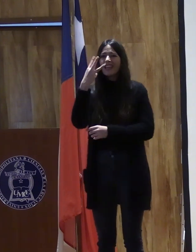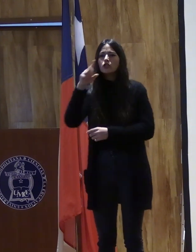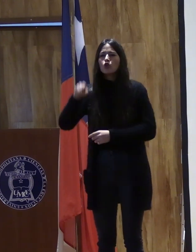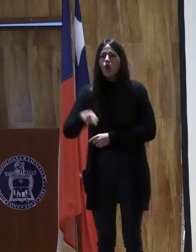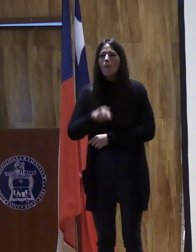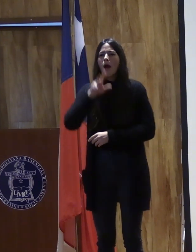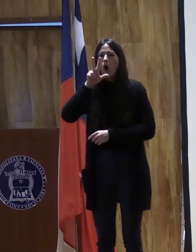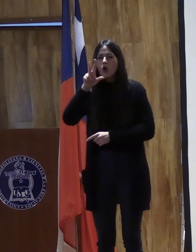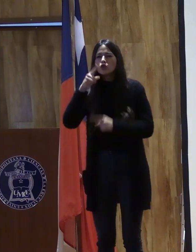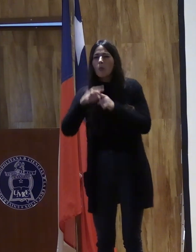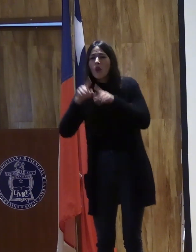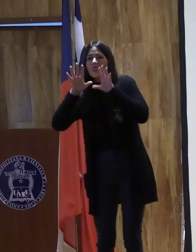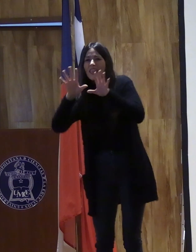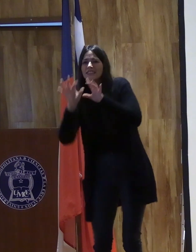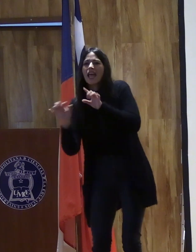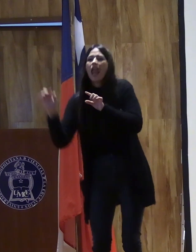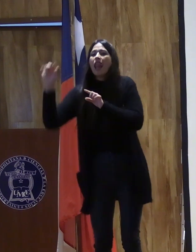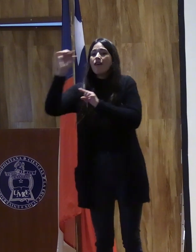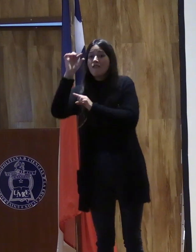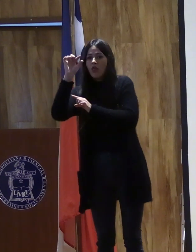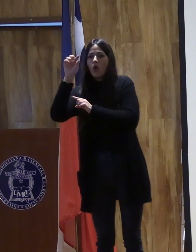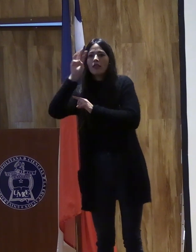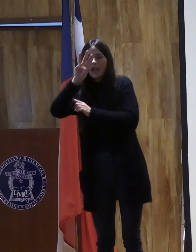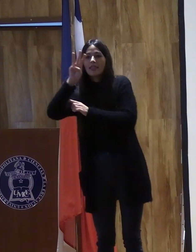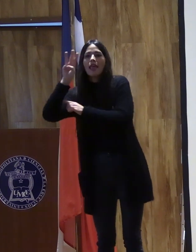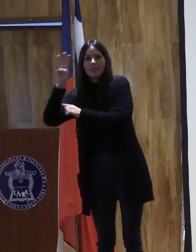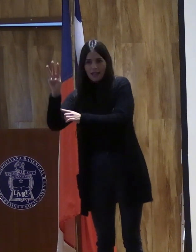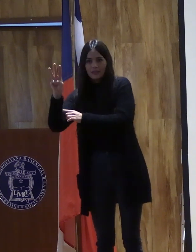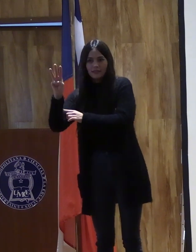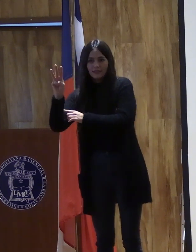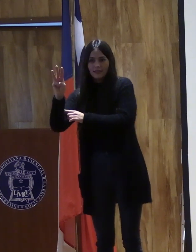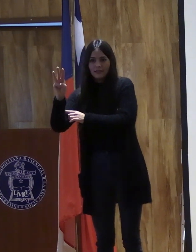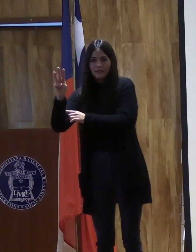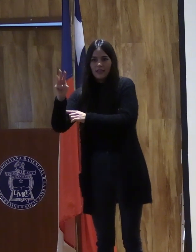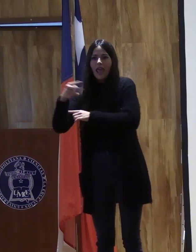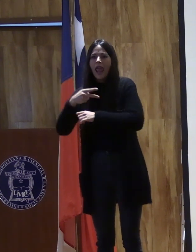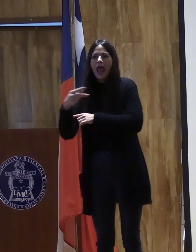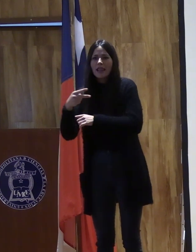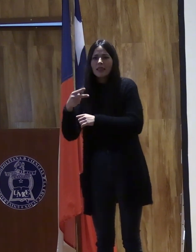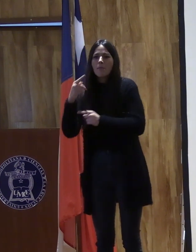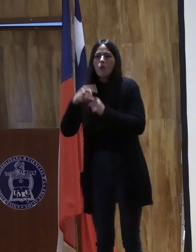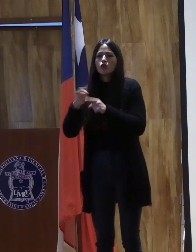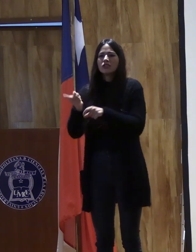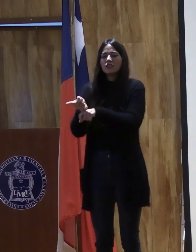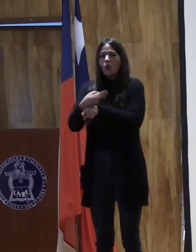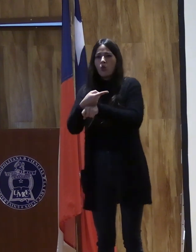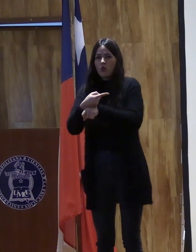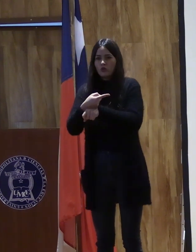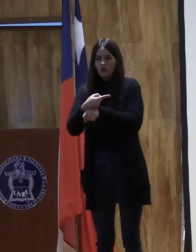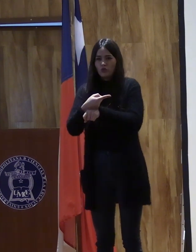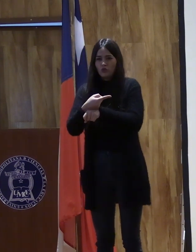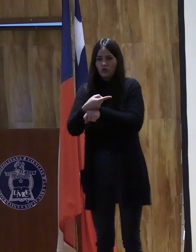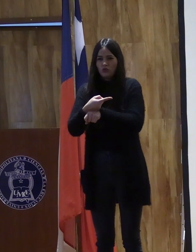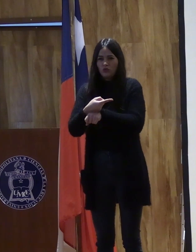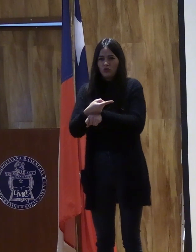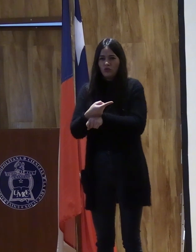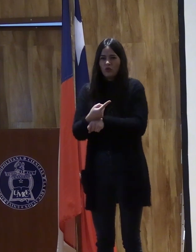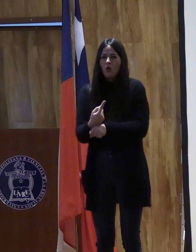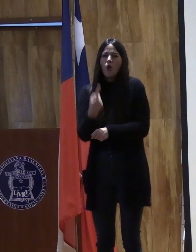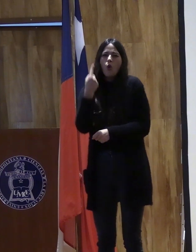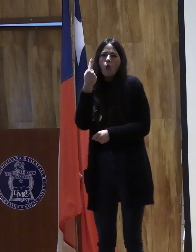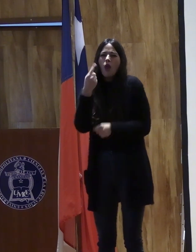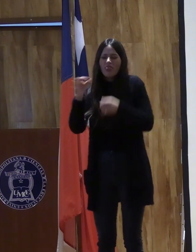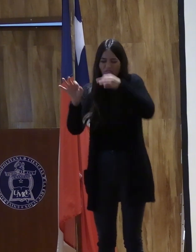3,8 por 10 elevado a 33 ergs por segundo, en que un erg es una unidad de